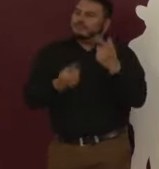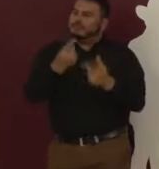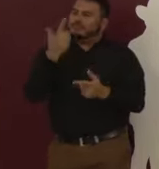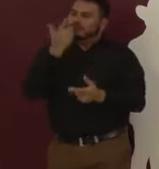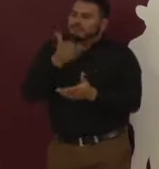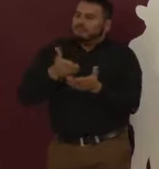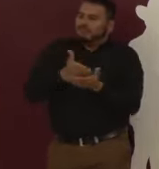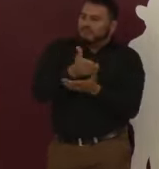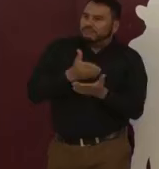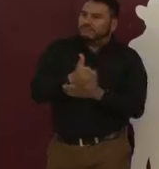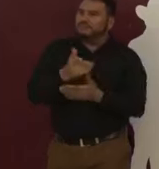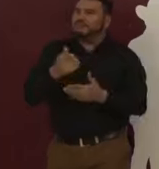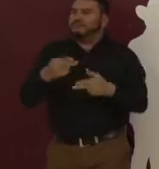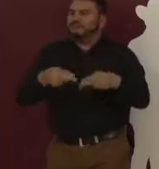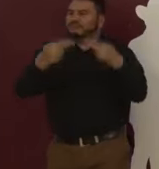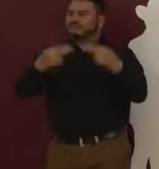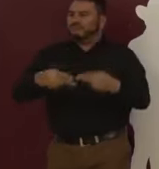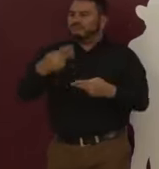en esa zona,